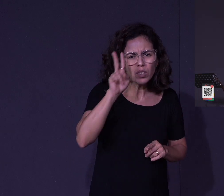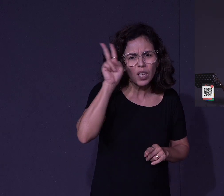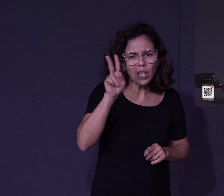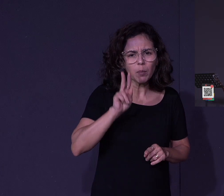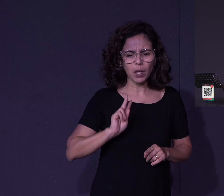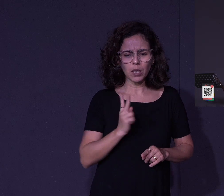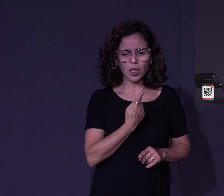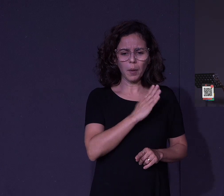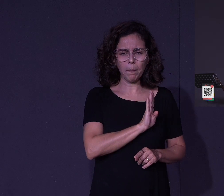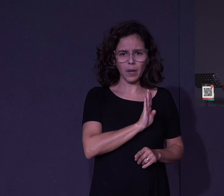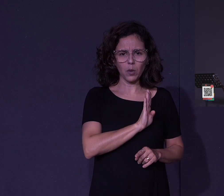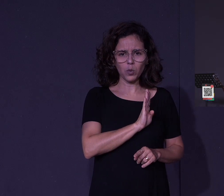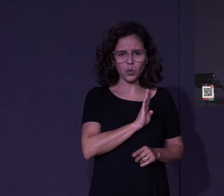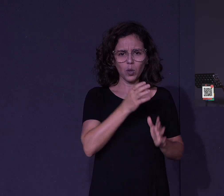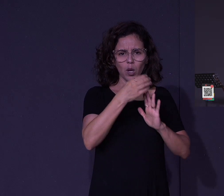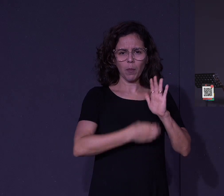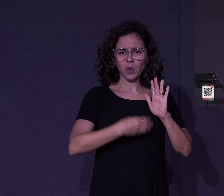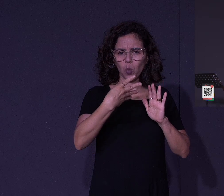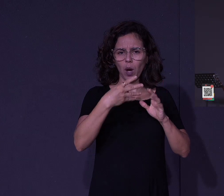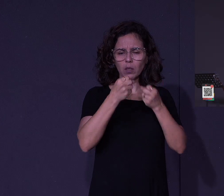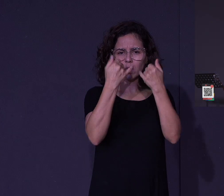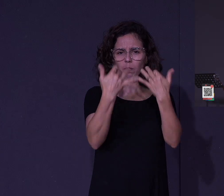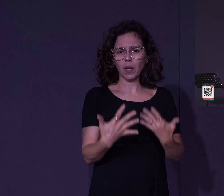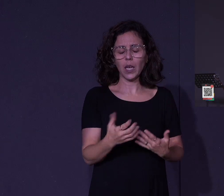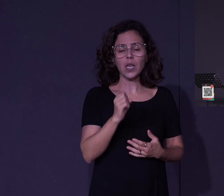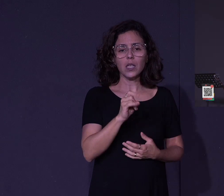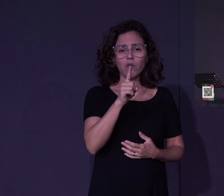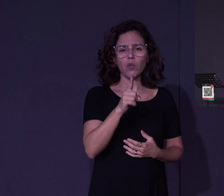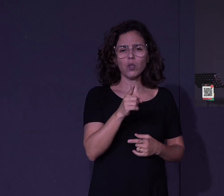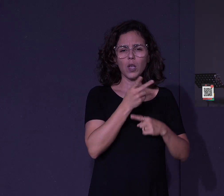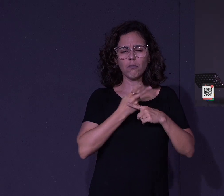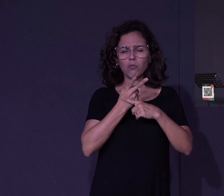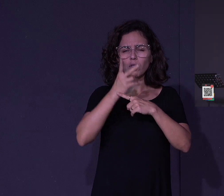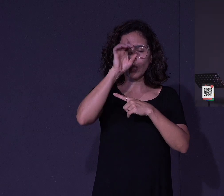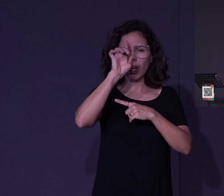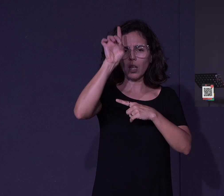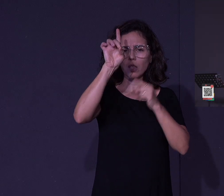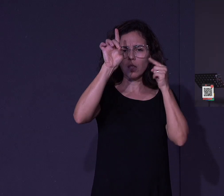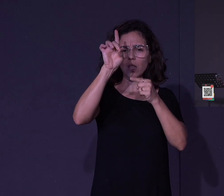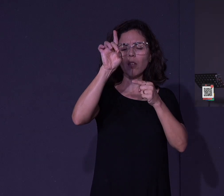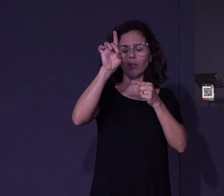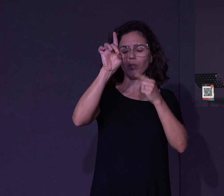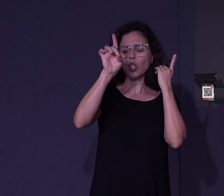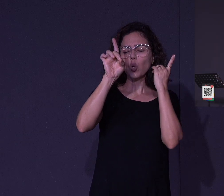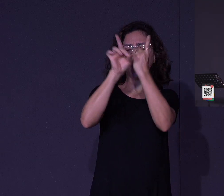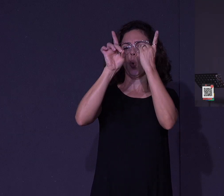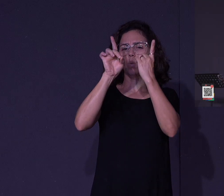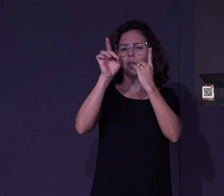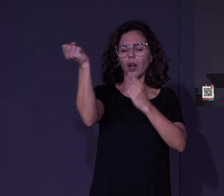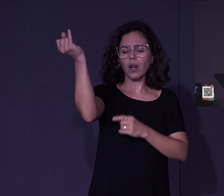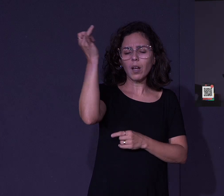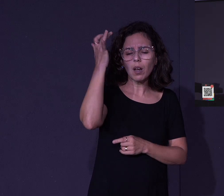graça com toda confiança, a fim de recebermos misericórdia e encontrarmos graça que